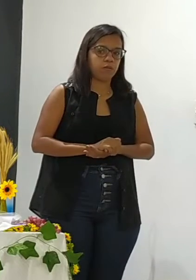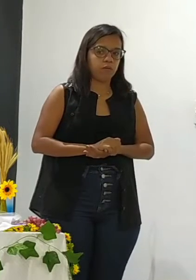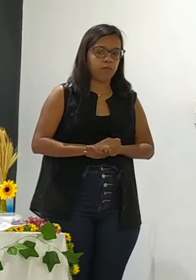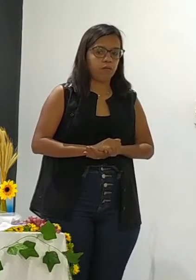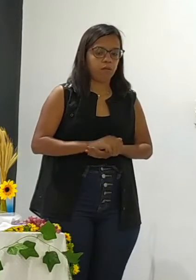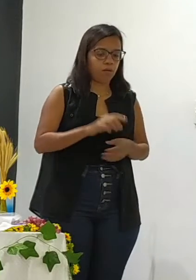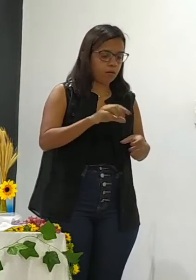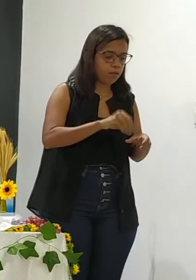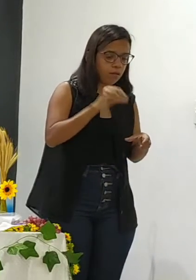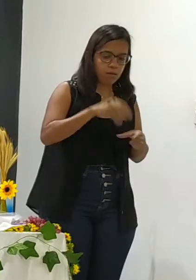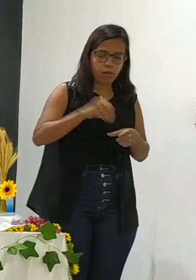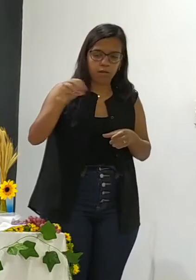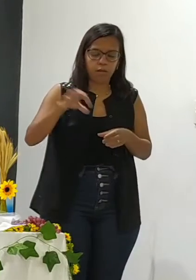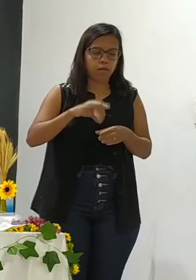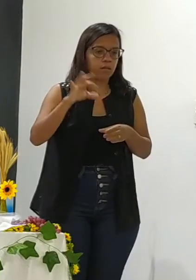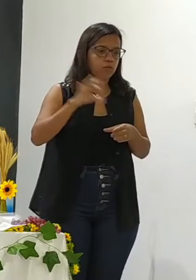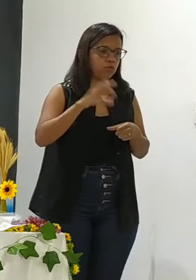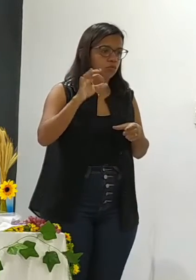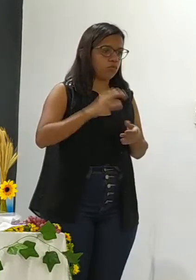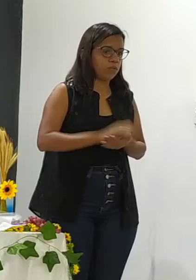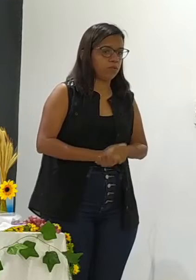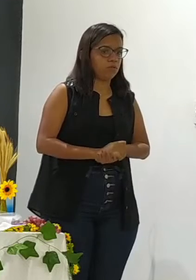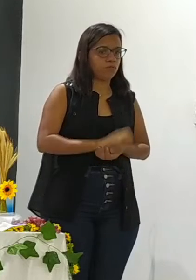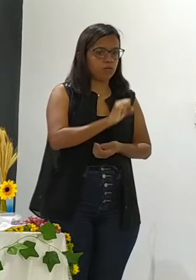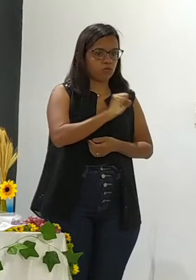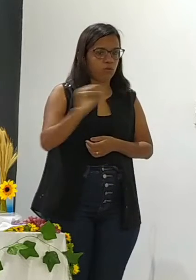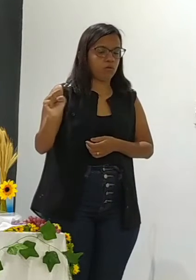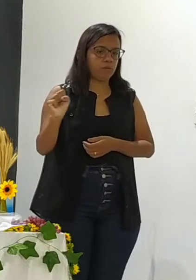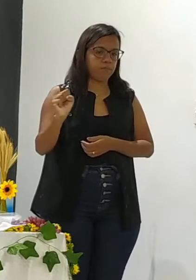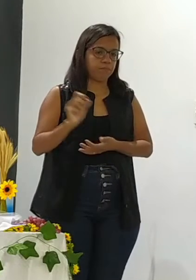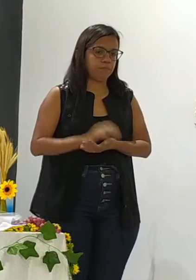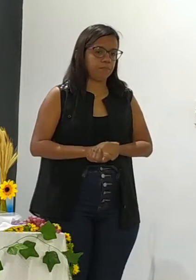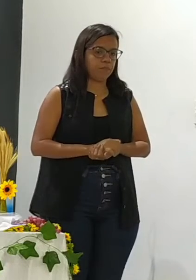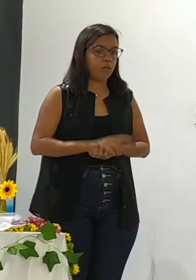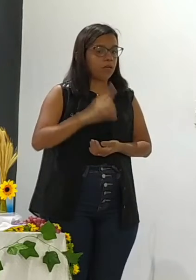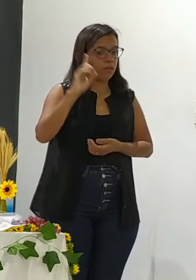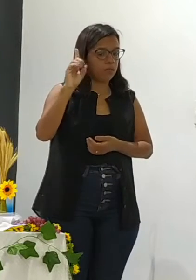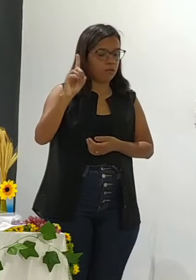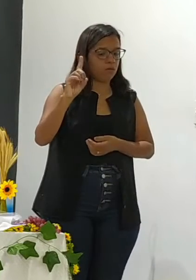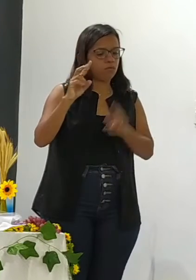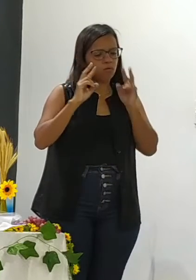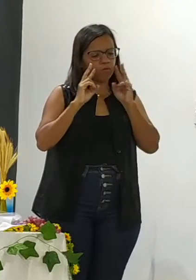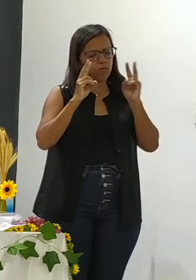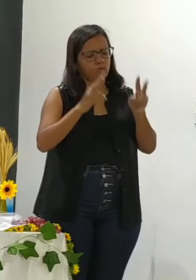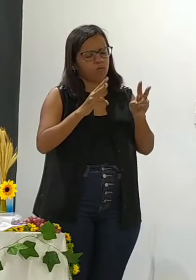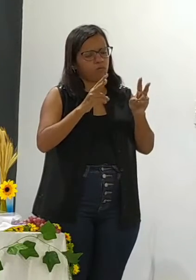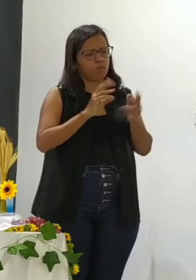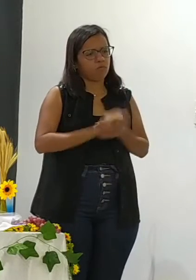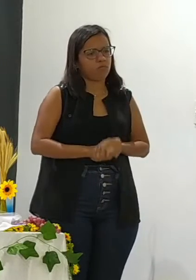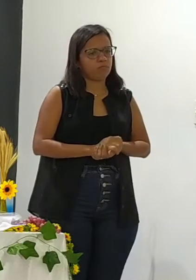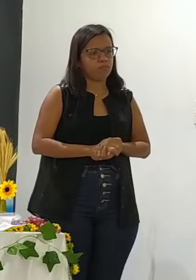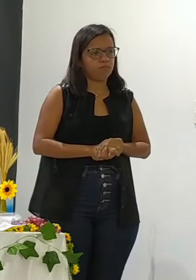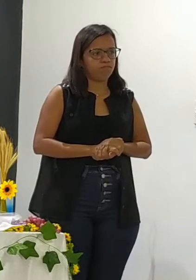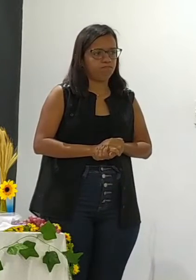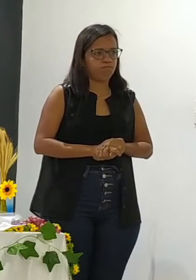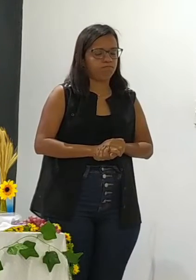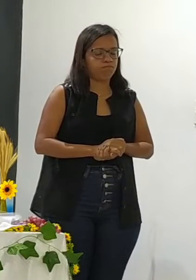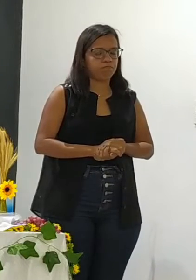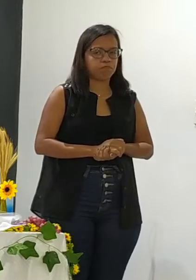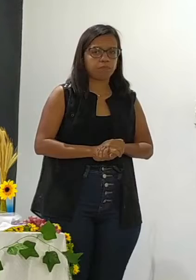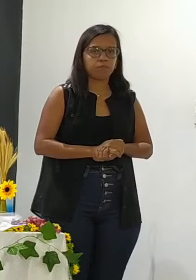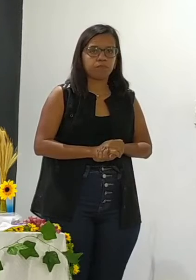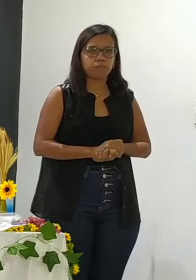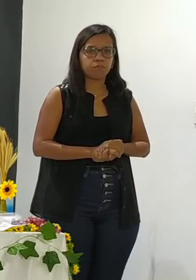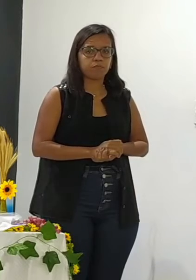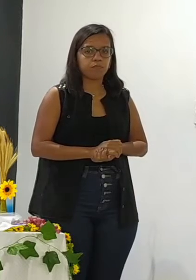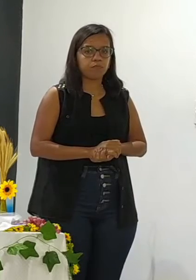cereais, para trazer comida para ela e para sua sogra. E Deus olhou para ela e falou: show, é desse jeito. Glória